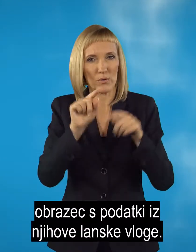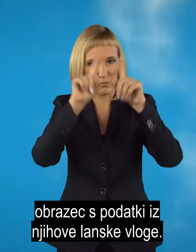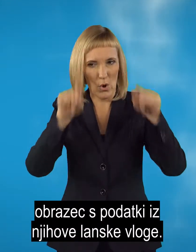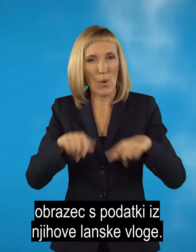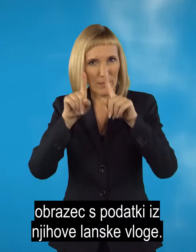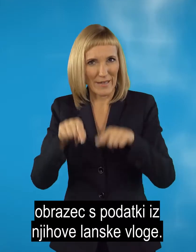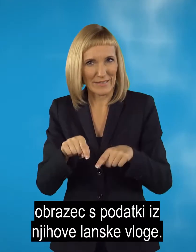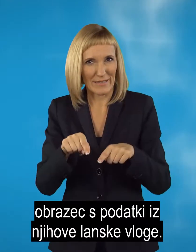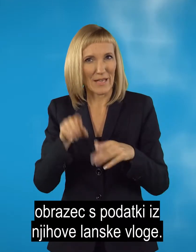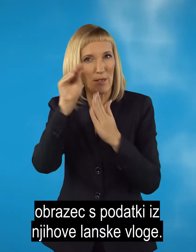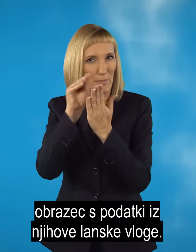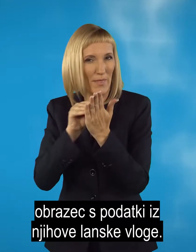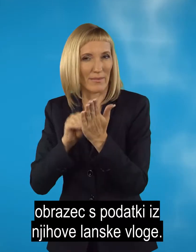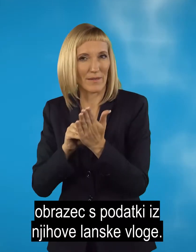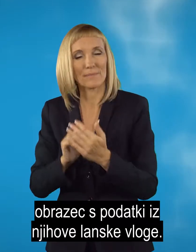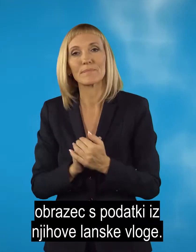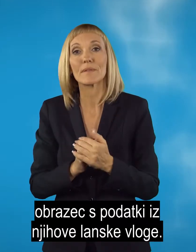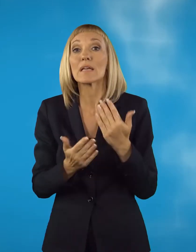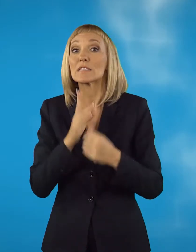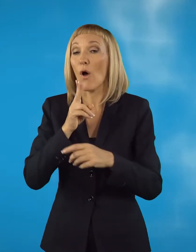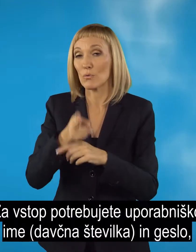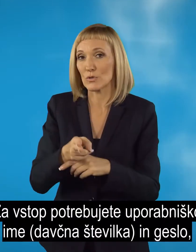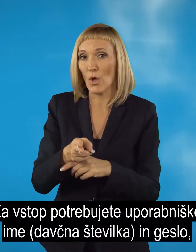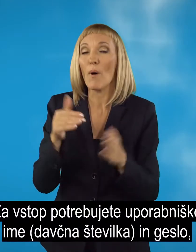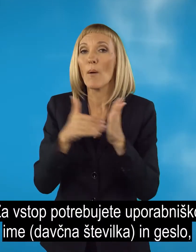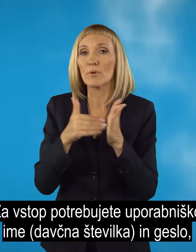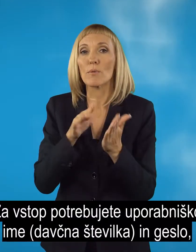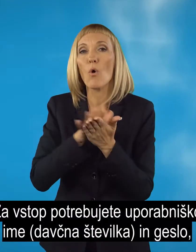njihove lanske vloge. Za